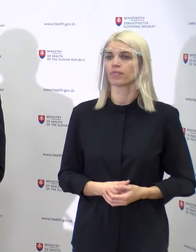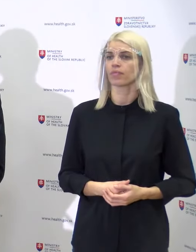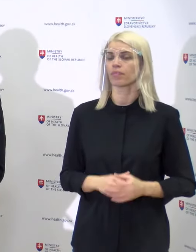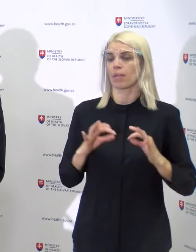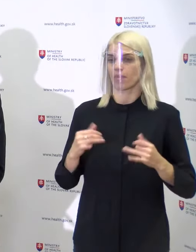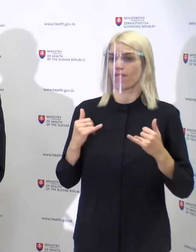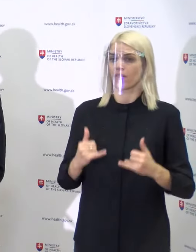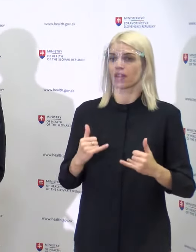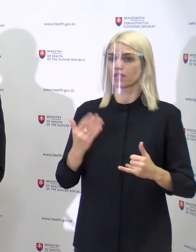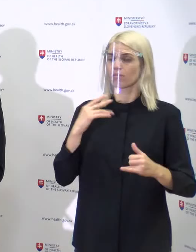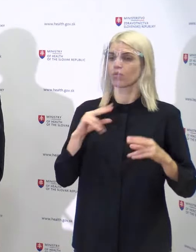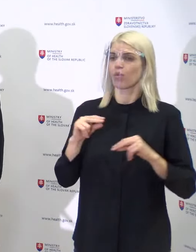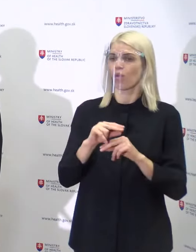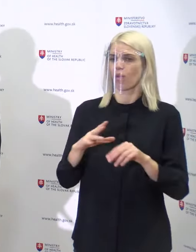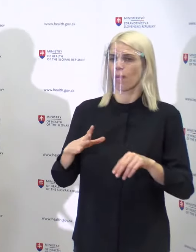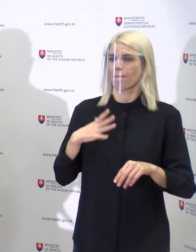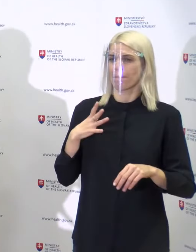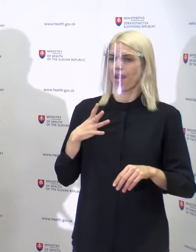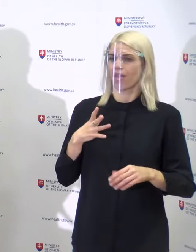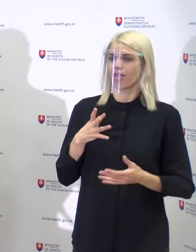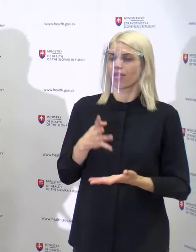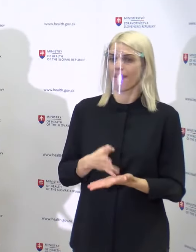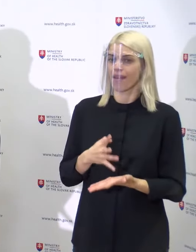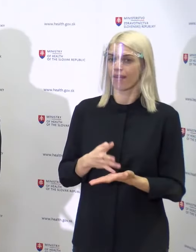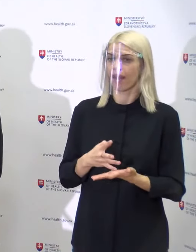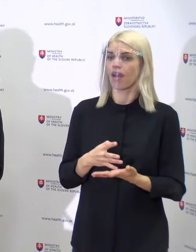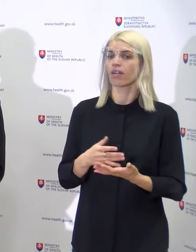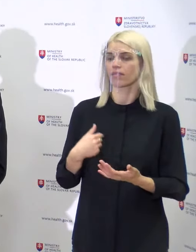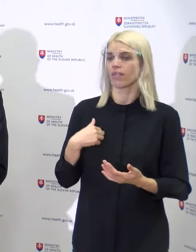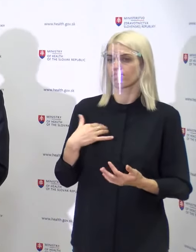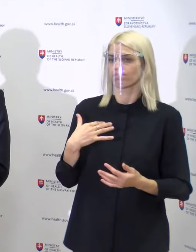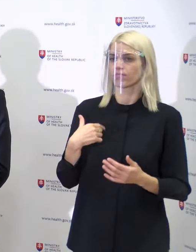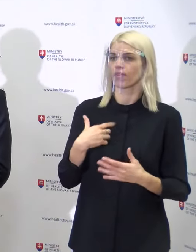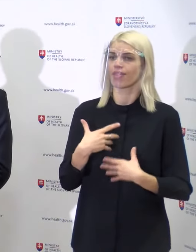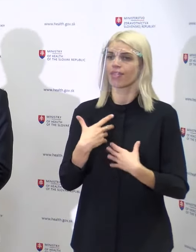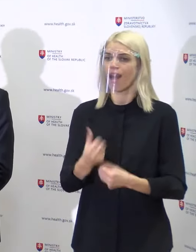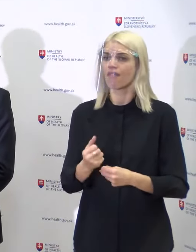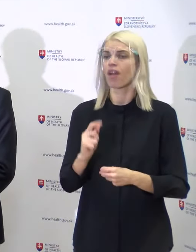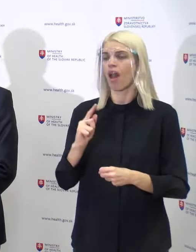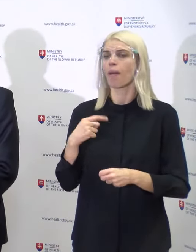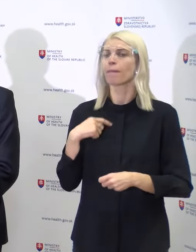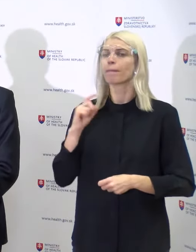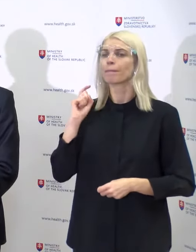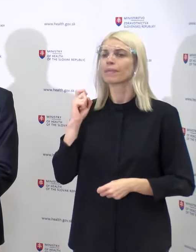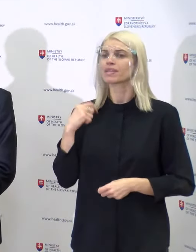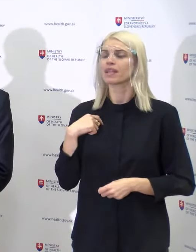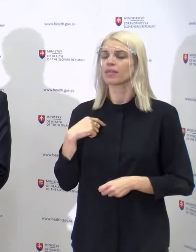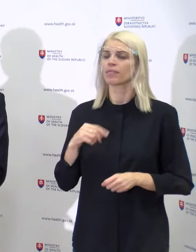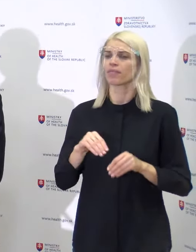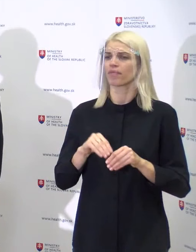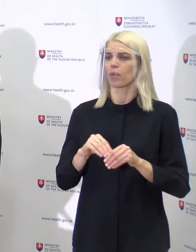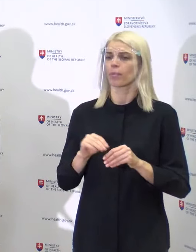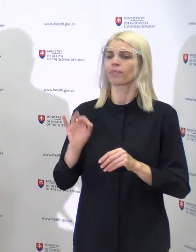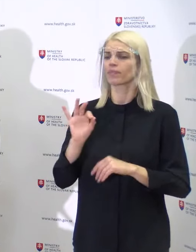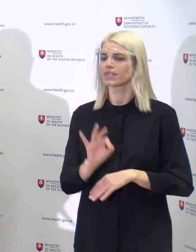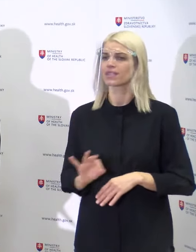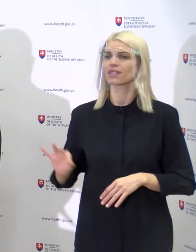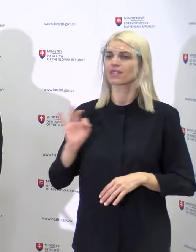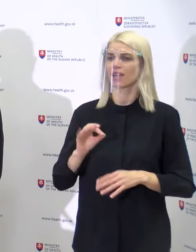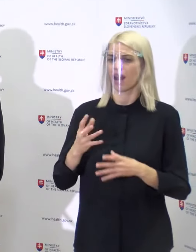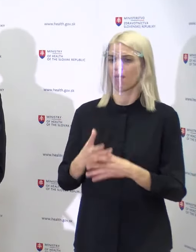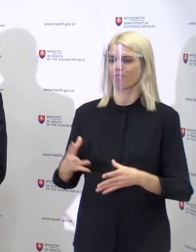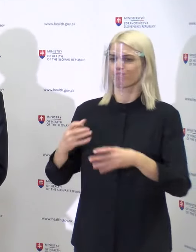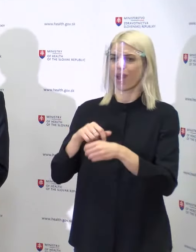Dneska som sa o tom bavil s pánom premiérom, takže áno, sú tam nejaké návrhy. Myslím si, že celý tento